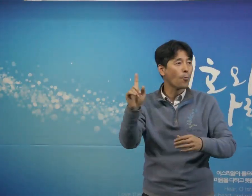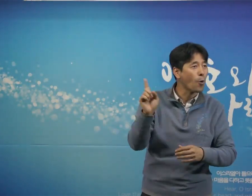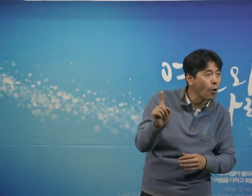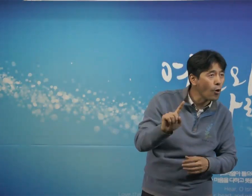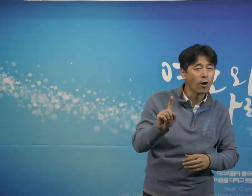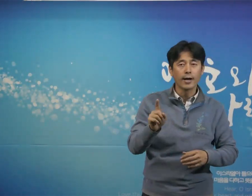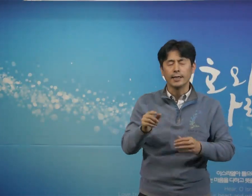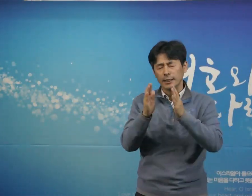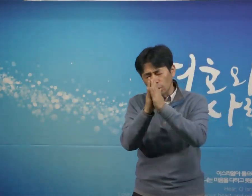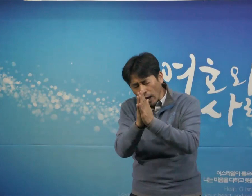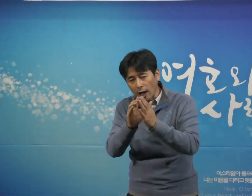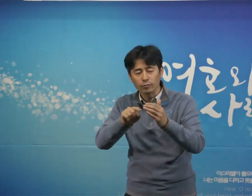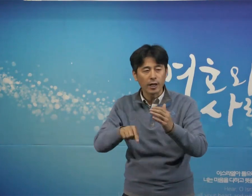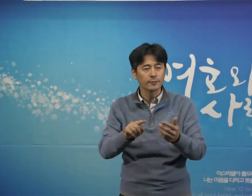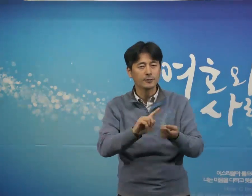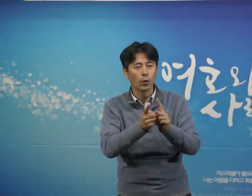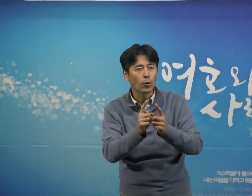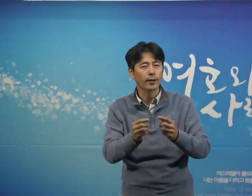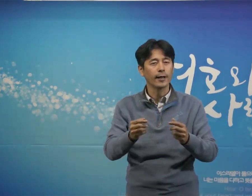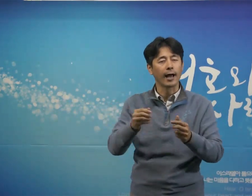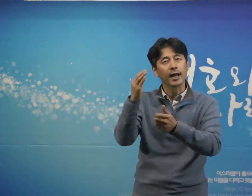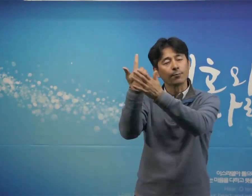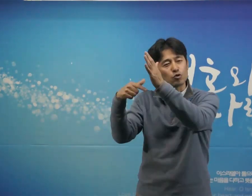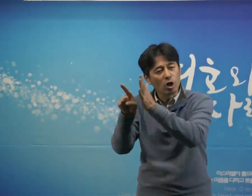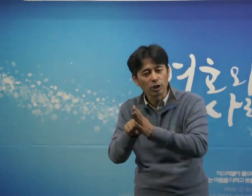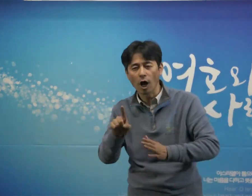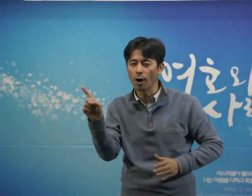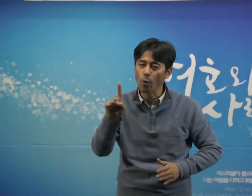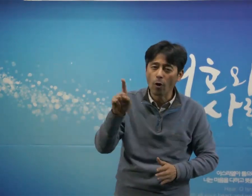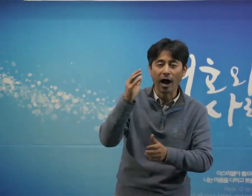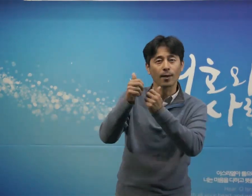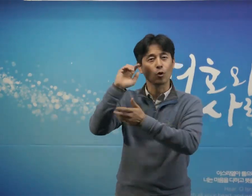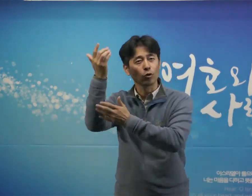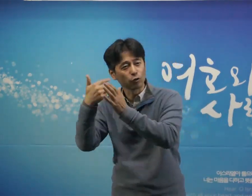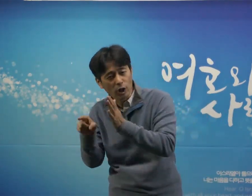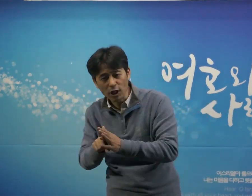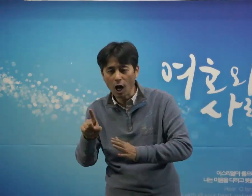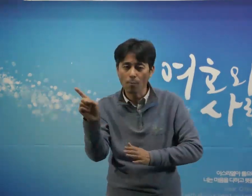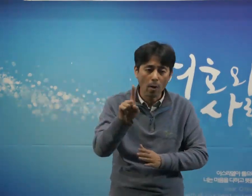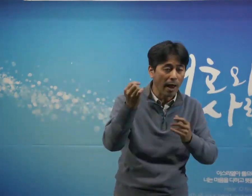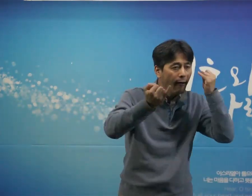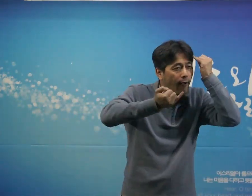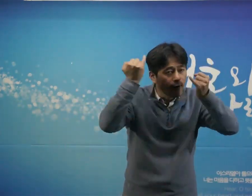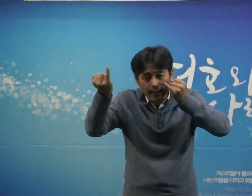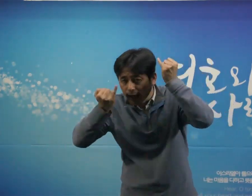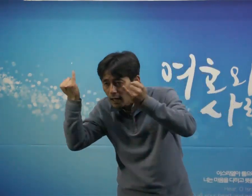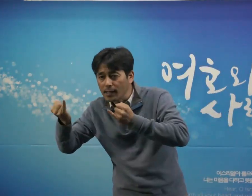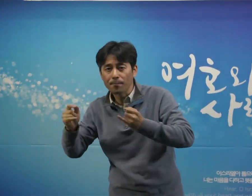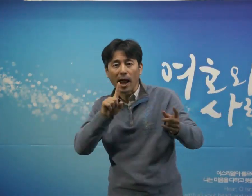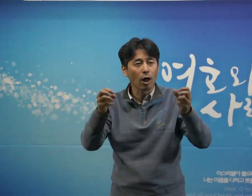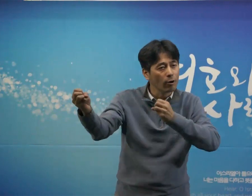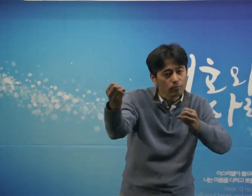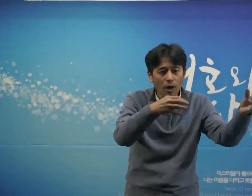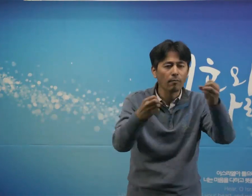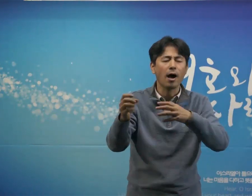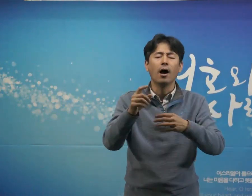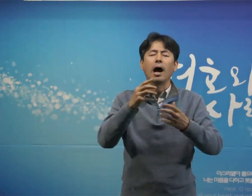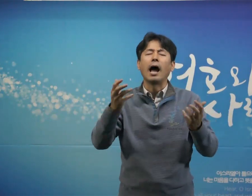비전과 새로운 행하실 일을 위해서 서로 기도하고 하나님의 영광을 위해서 새롭게